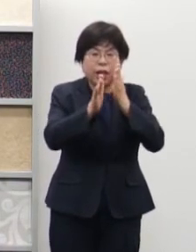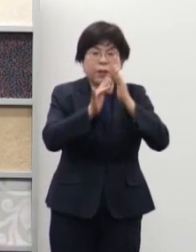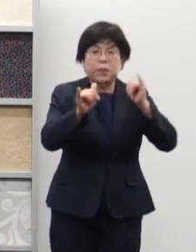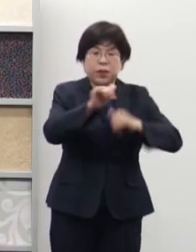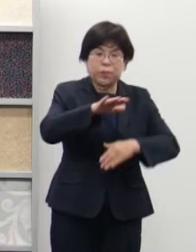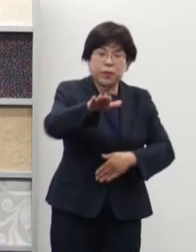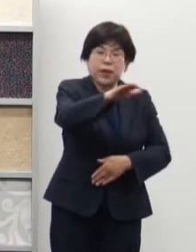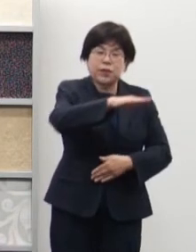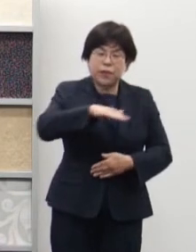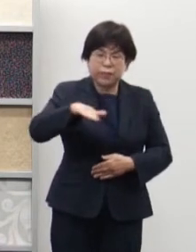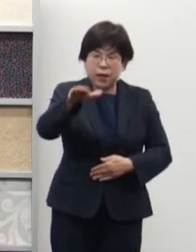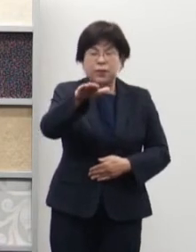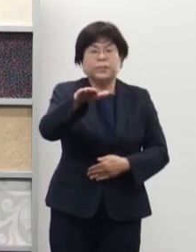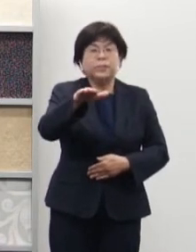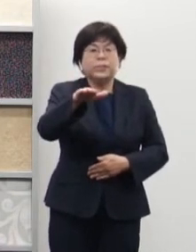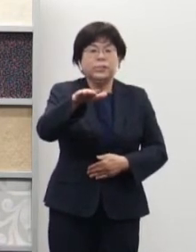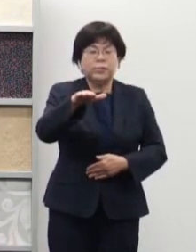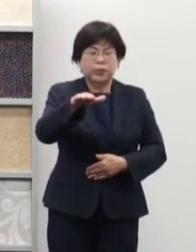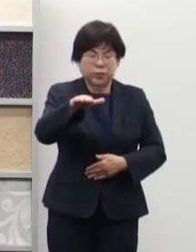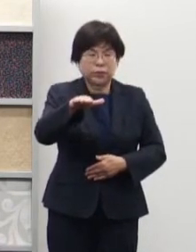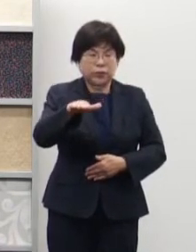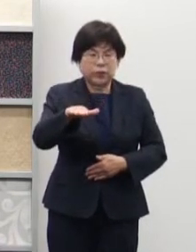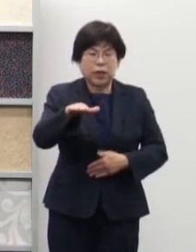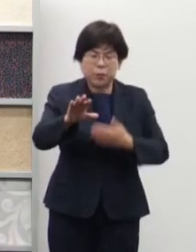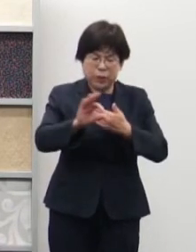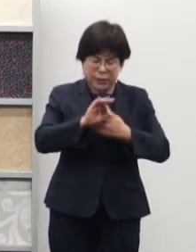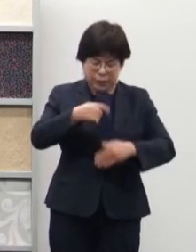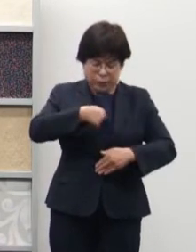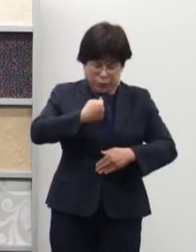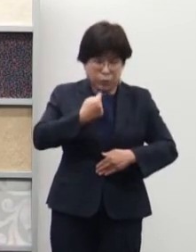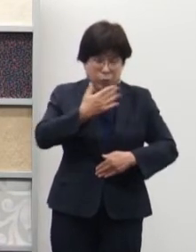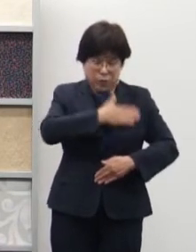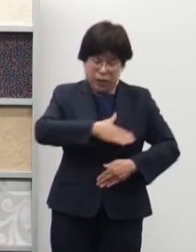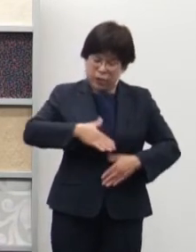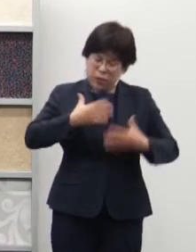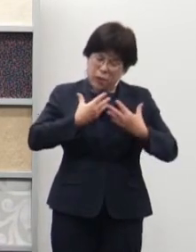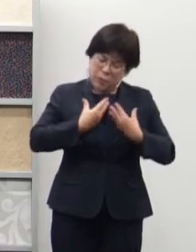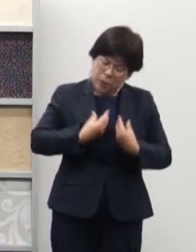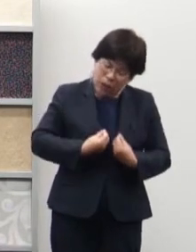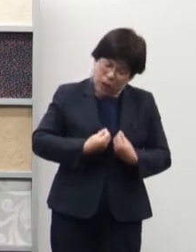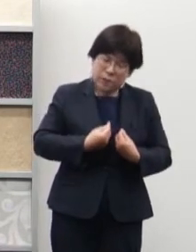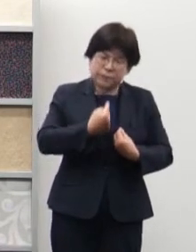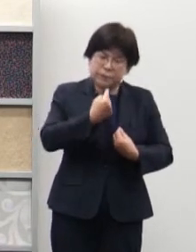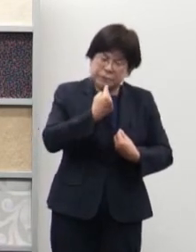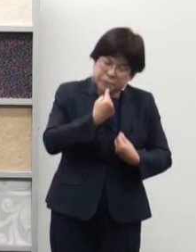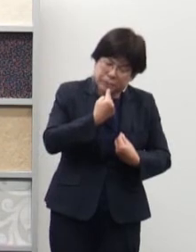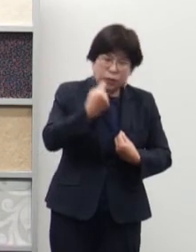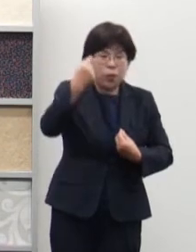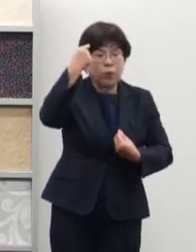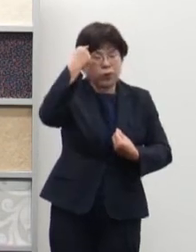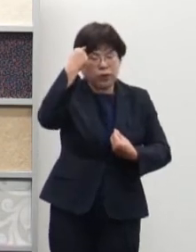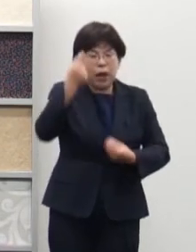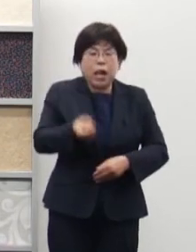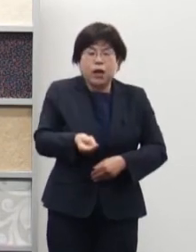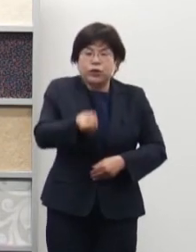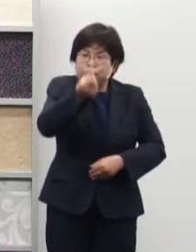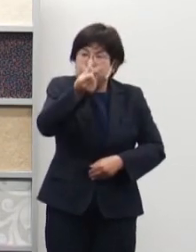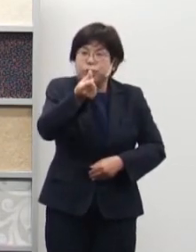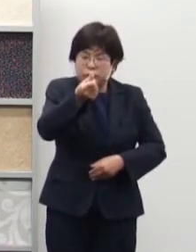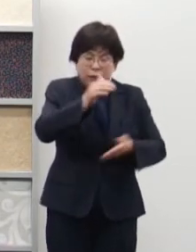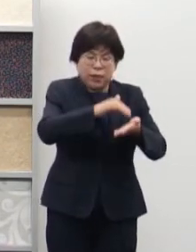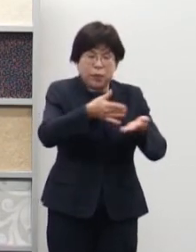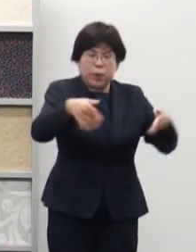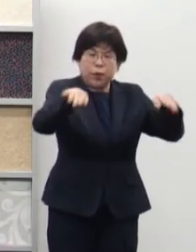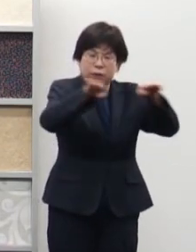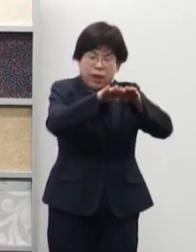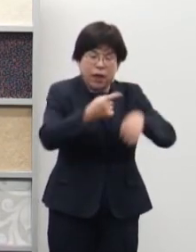県民の皆様は、少しでも、体調が悪いと感じた場合には、速やかに、医療機関を受診していただくのは、